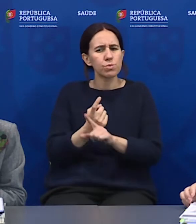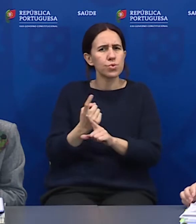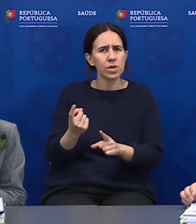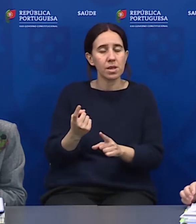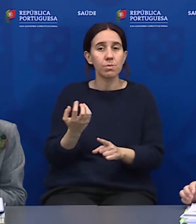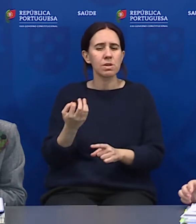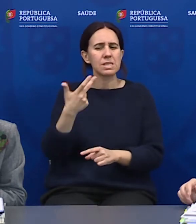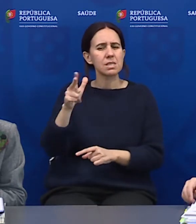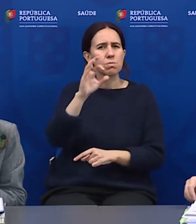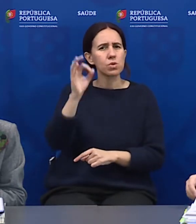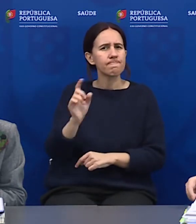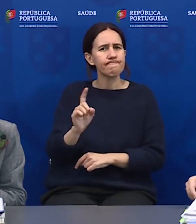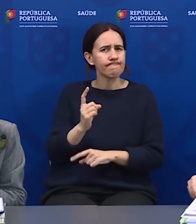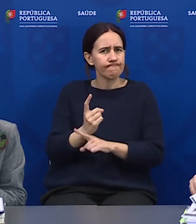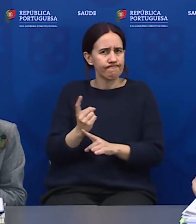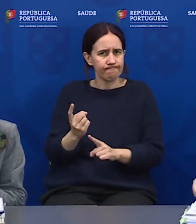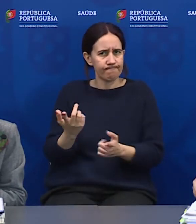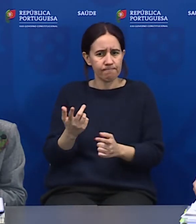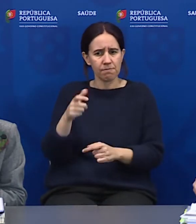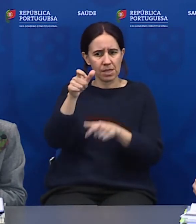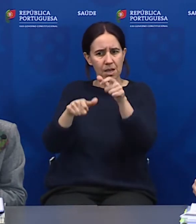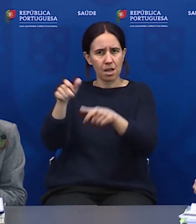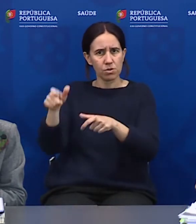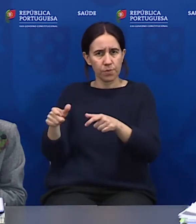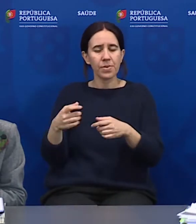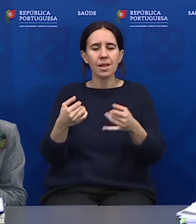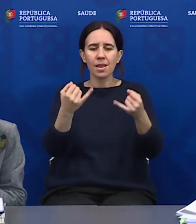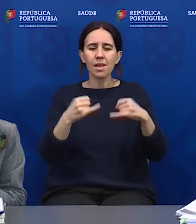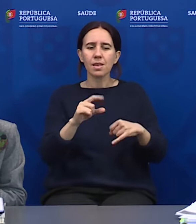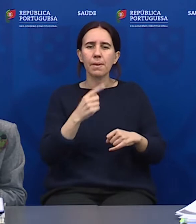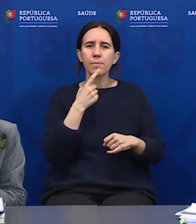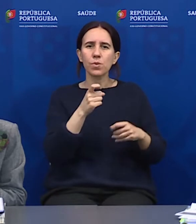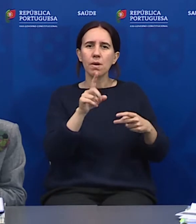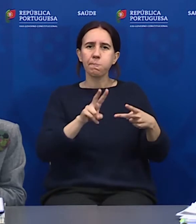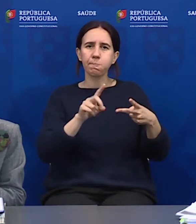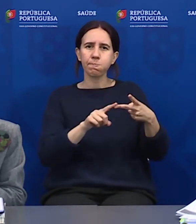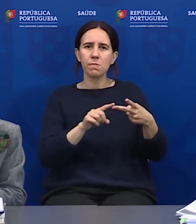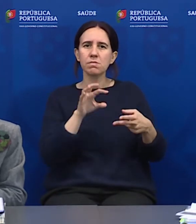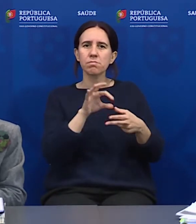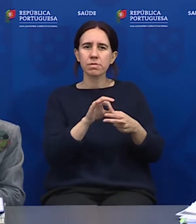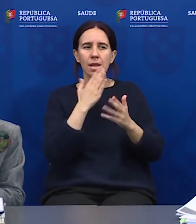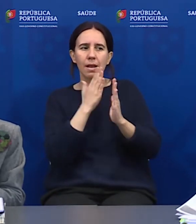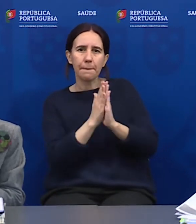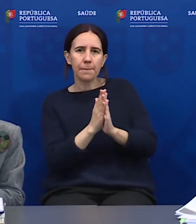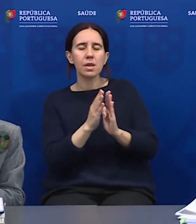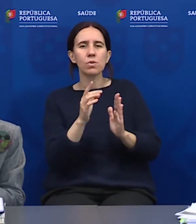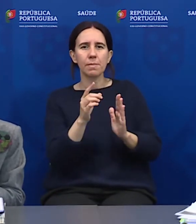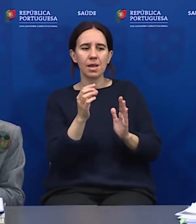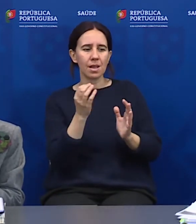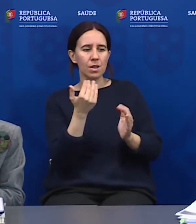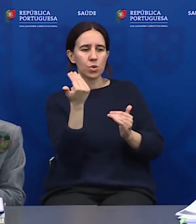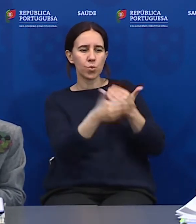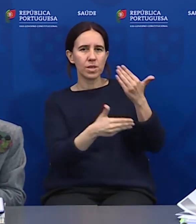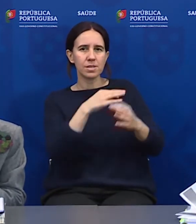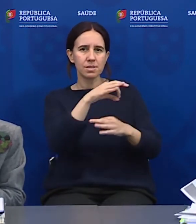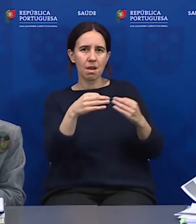não 100% dos casos. Depois também uma segunda pergunta em relação aos apelos e às doações que começam a